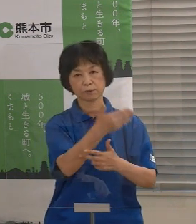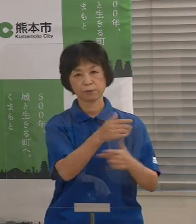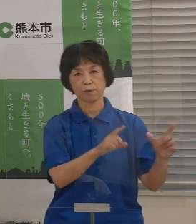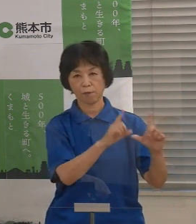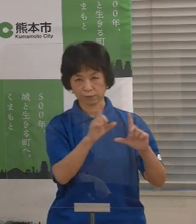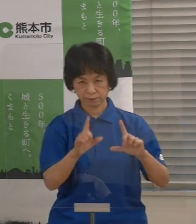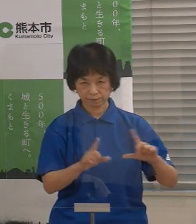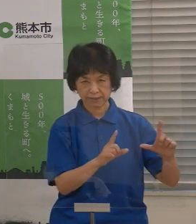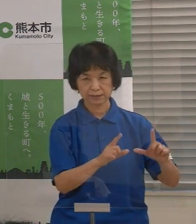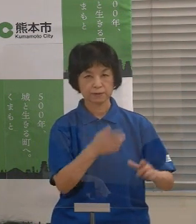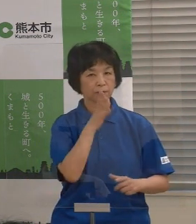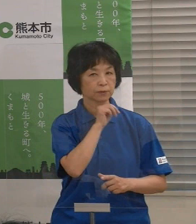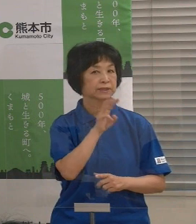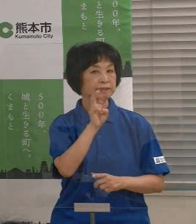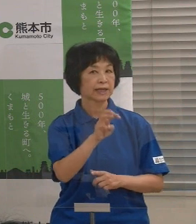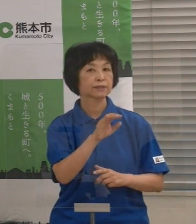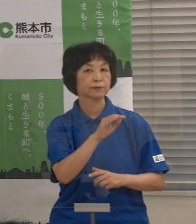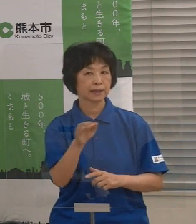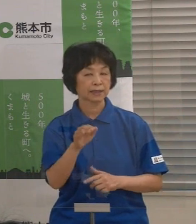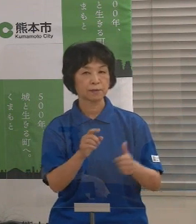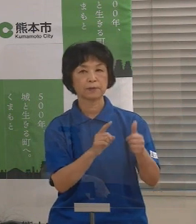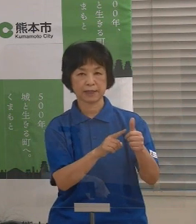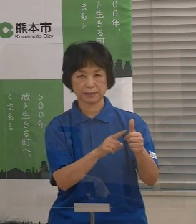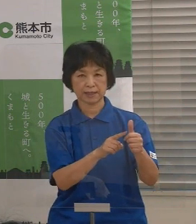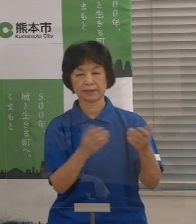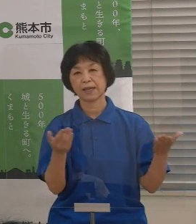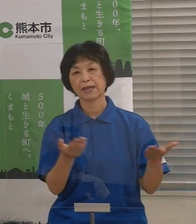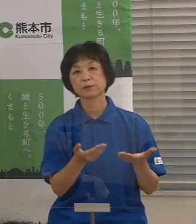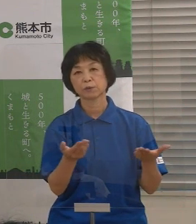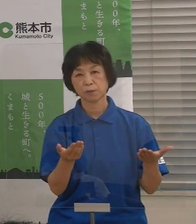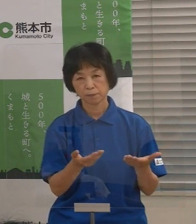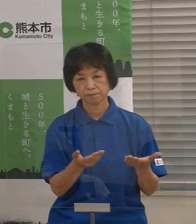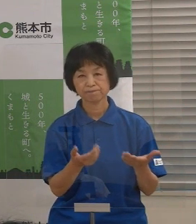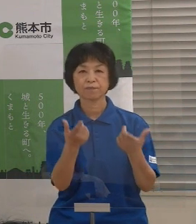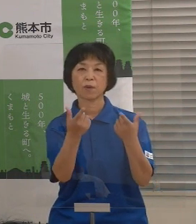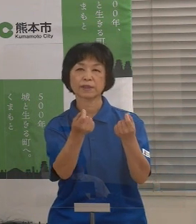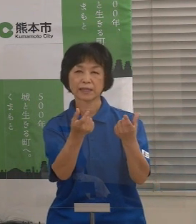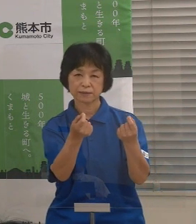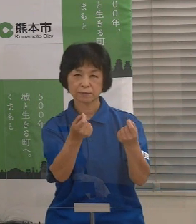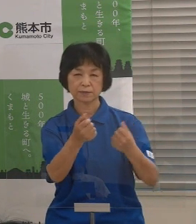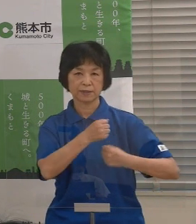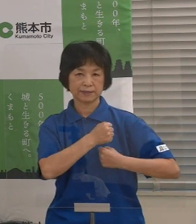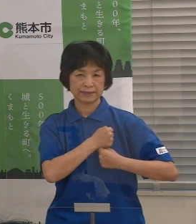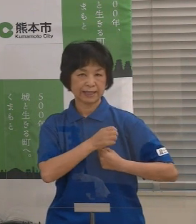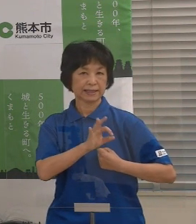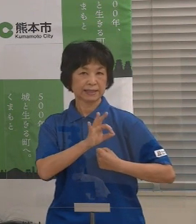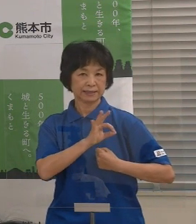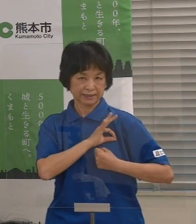の30歳代の男性です。職業は同じく自衛隊員です。